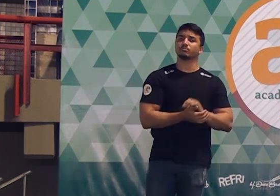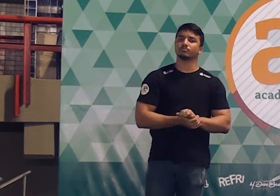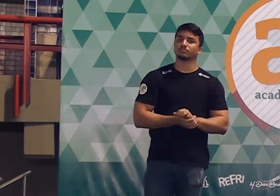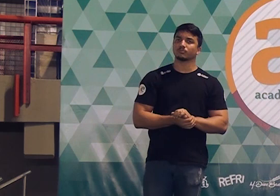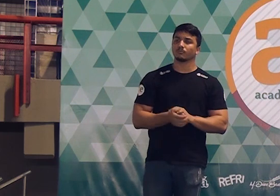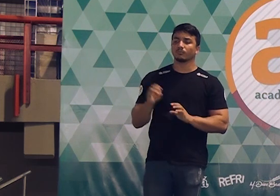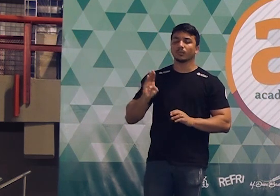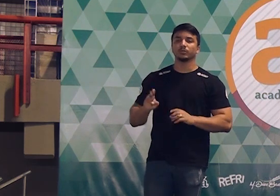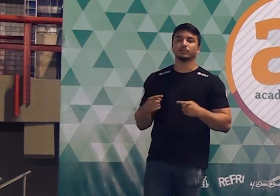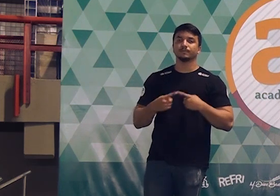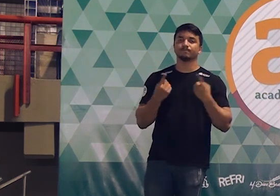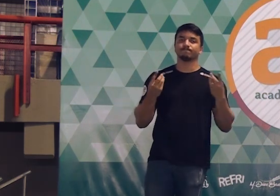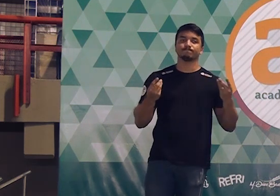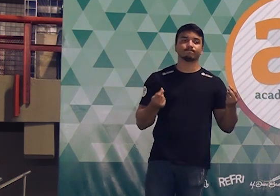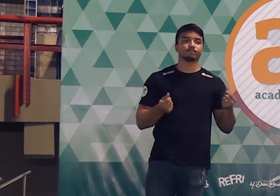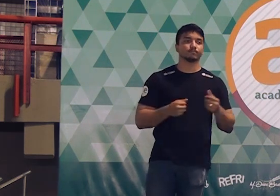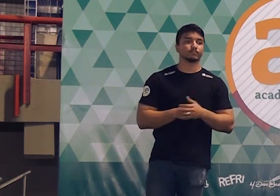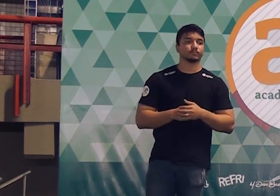No Brasil.